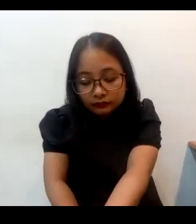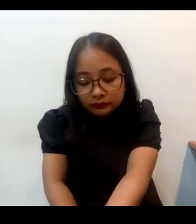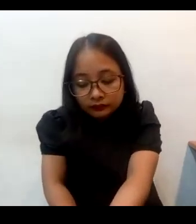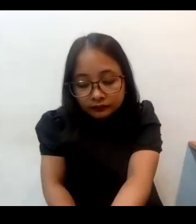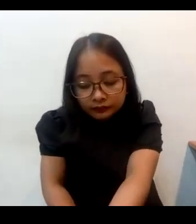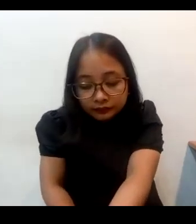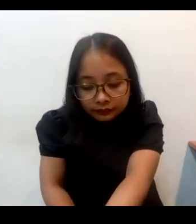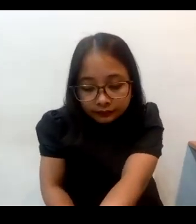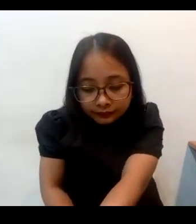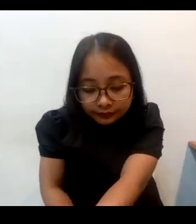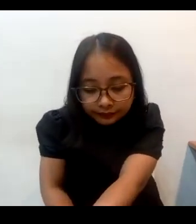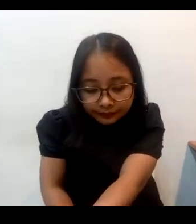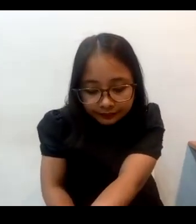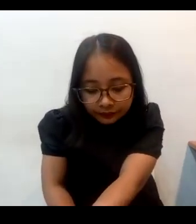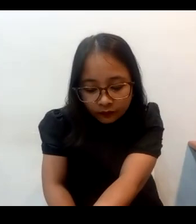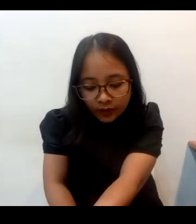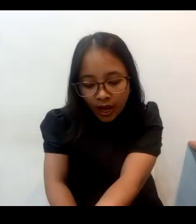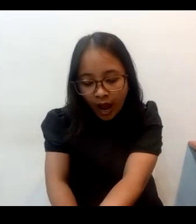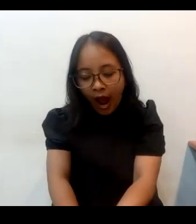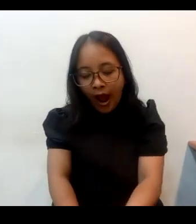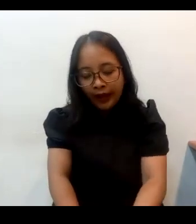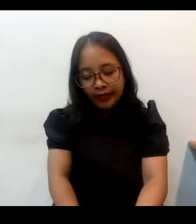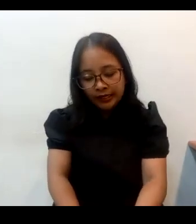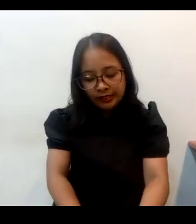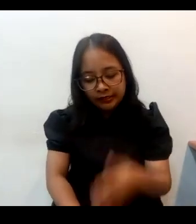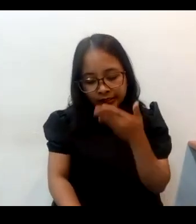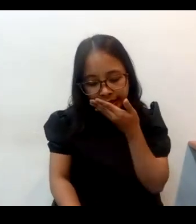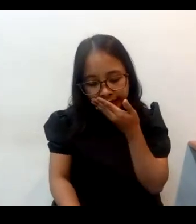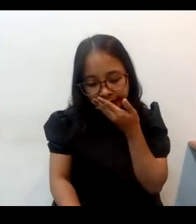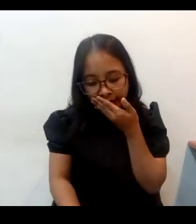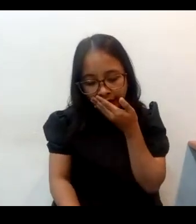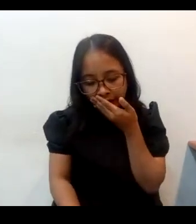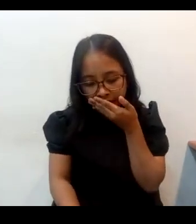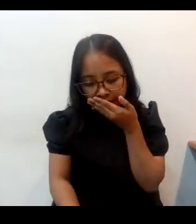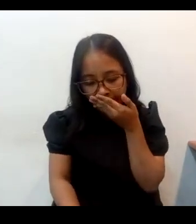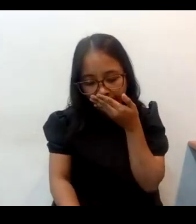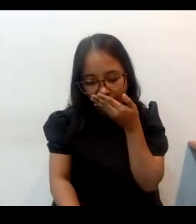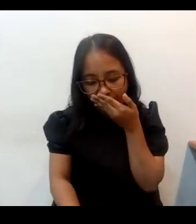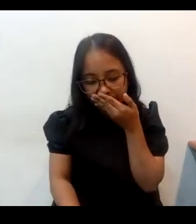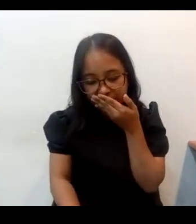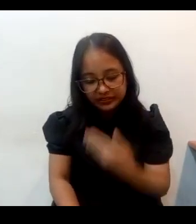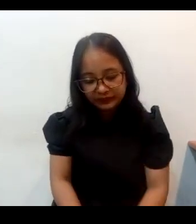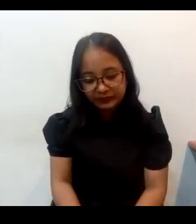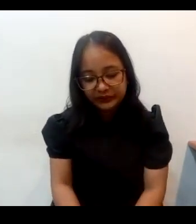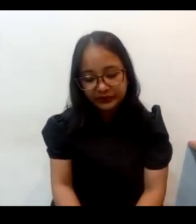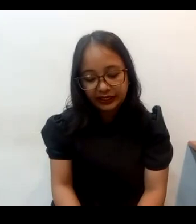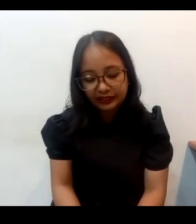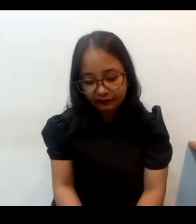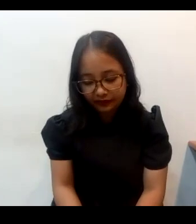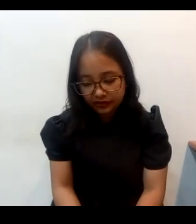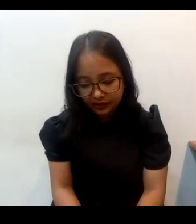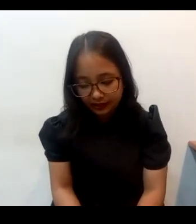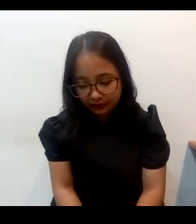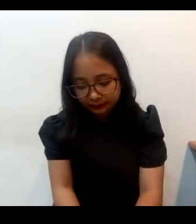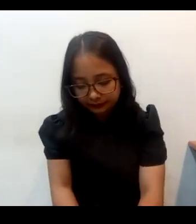Basahin po natin ng sabay-sabay. 3, 2, 1. O inyong subukan at tignan na mabuti ang Panginoon, maligaya ang tao